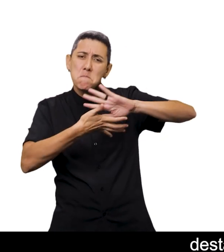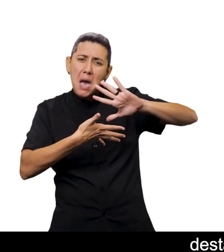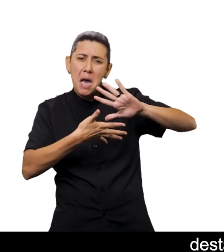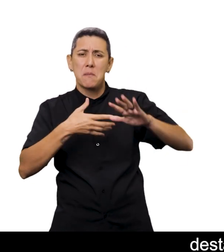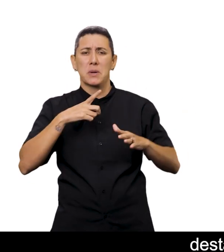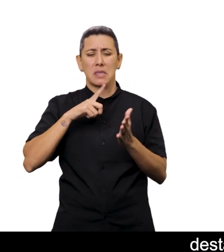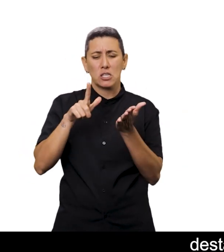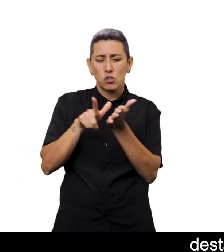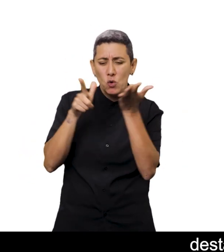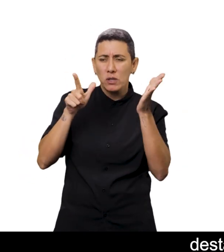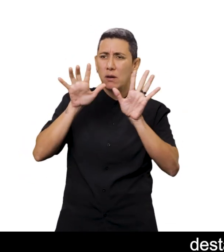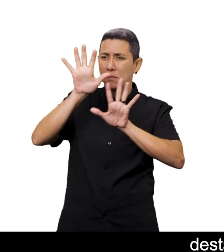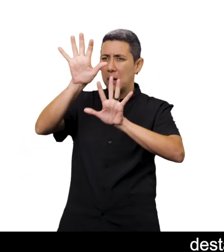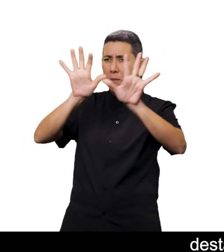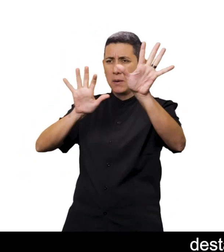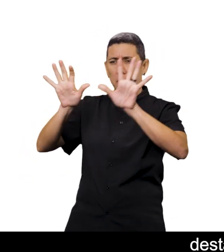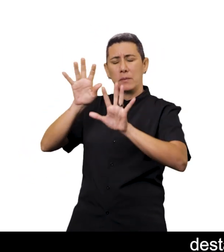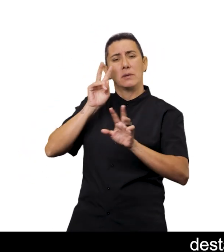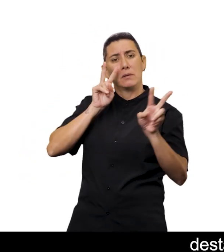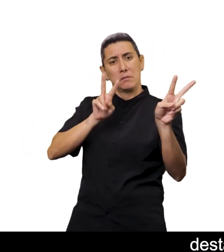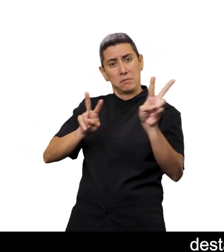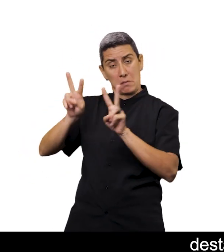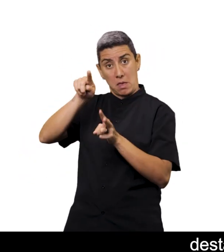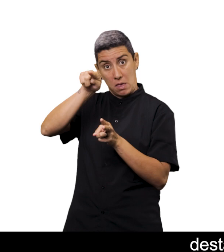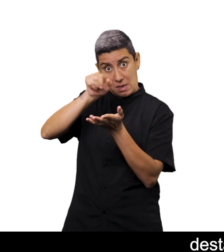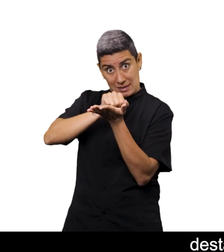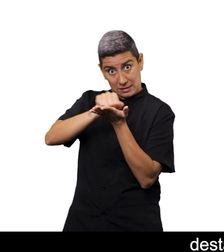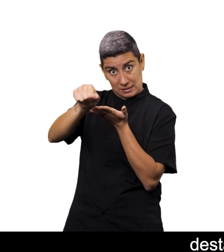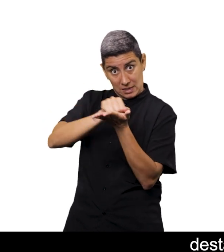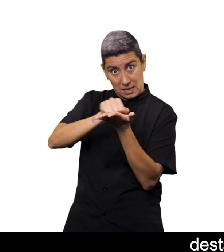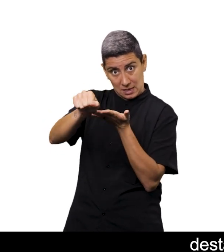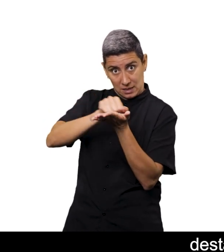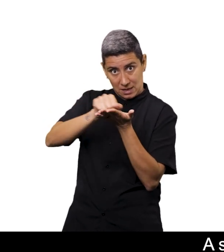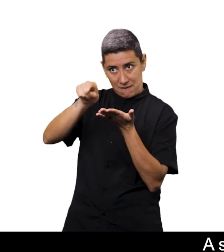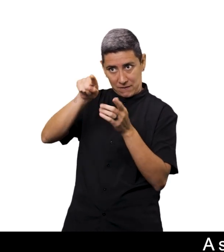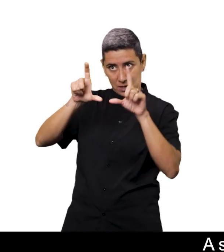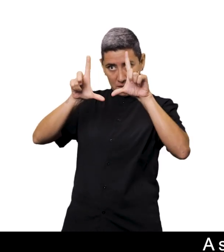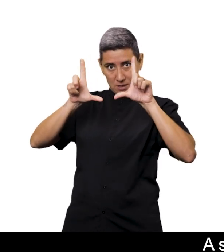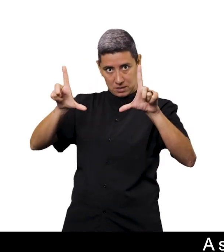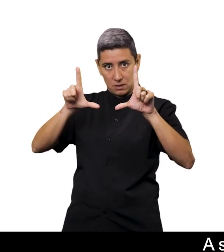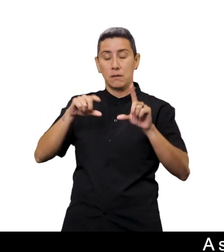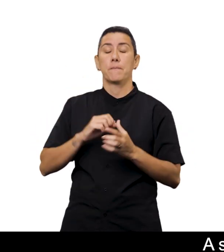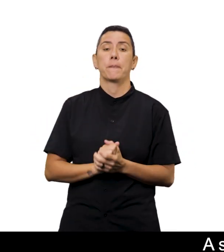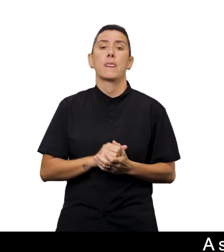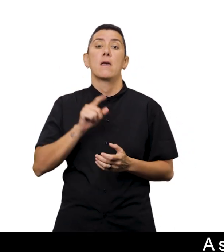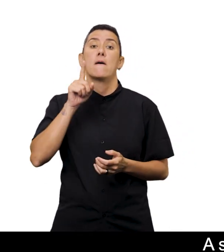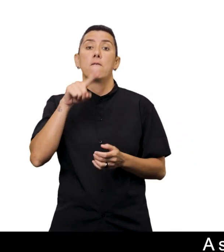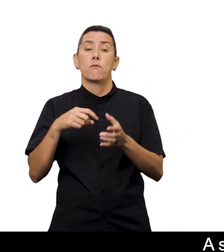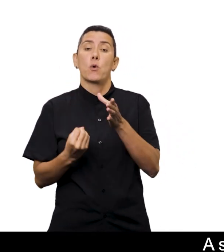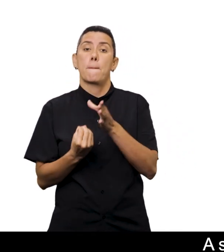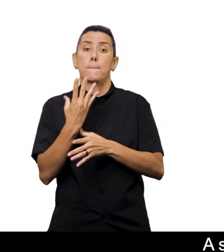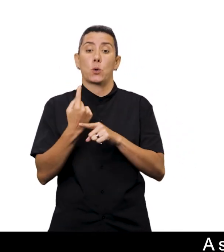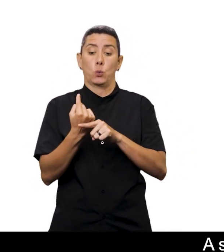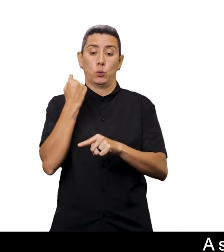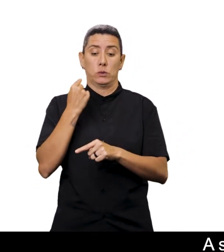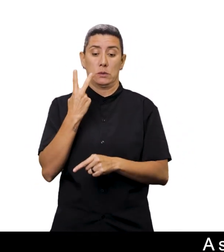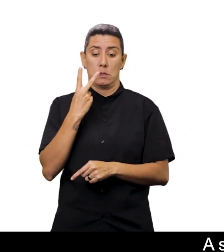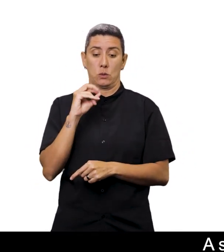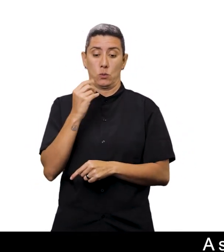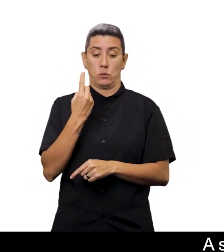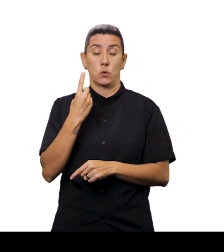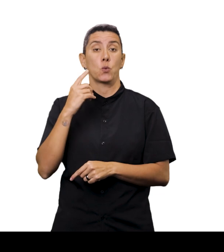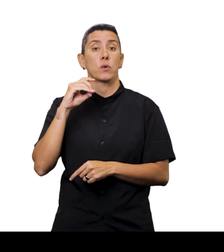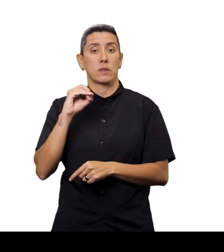destacando o caráter público, espacializado e urgente da pauta. A serigrafia aqui presente, "Aborto legal